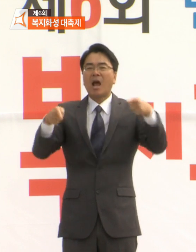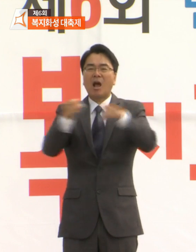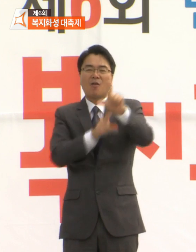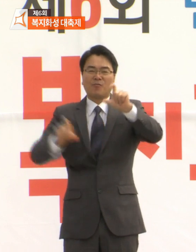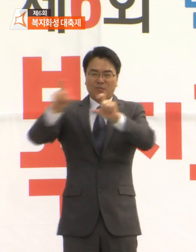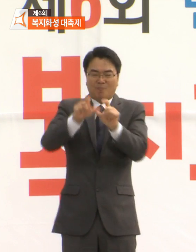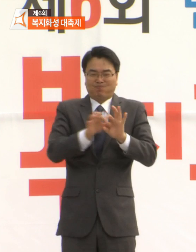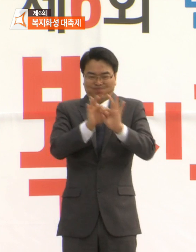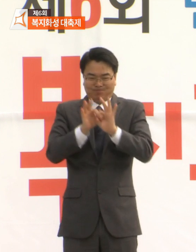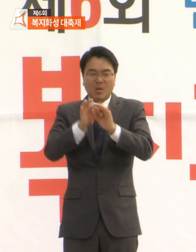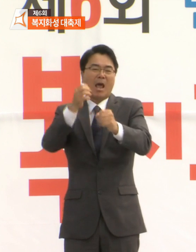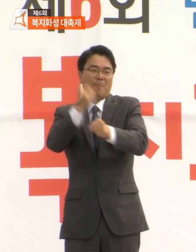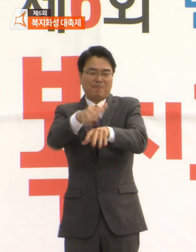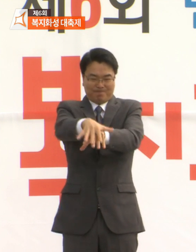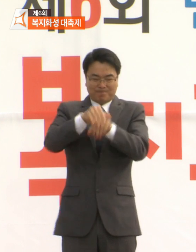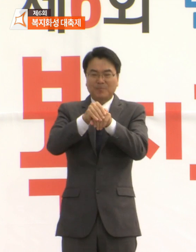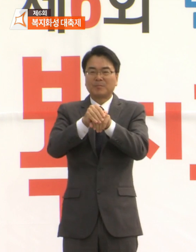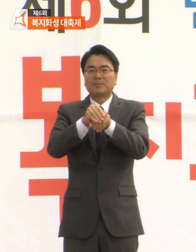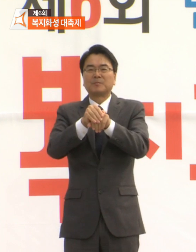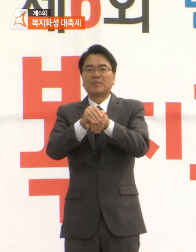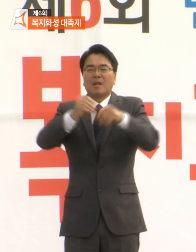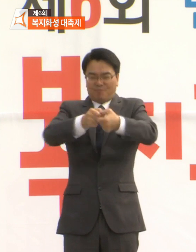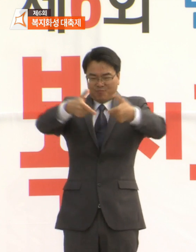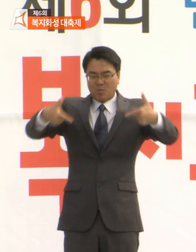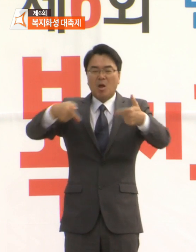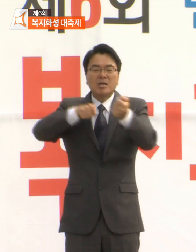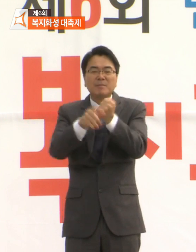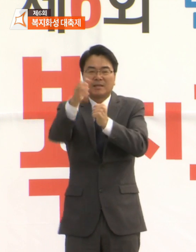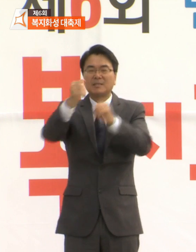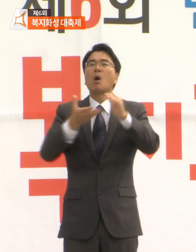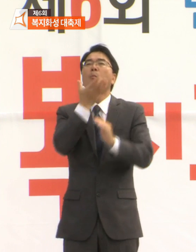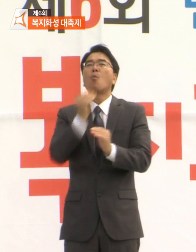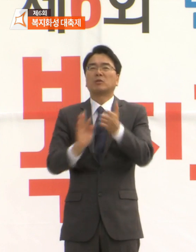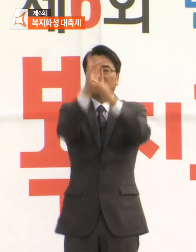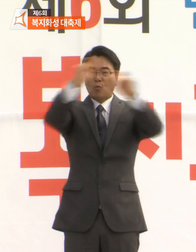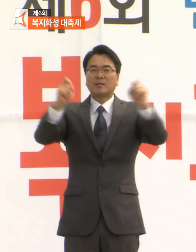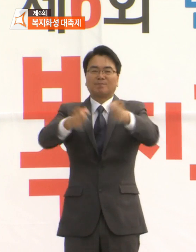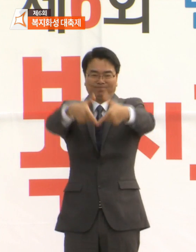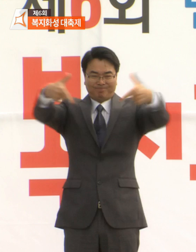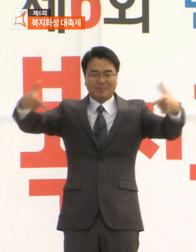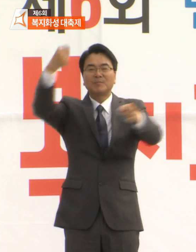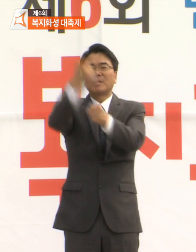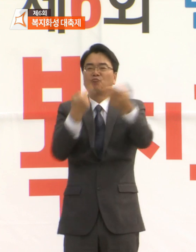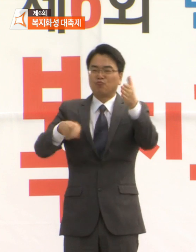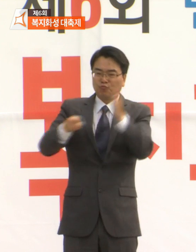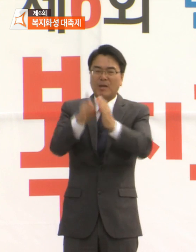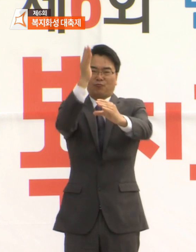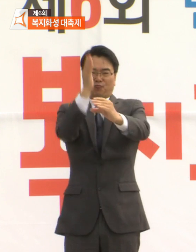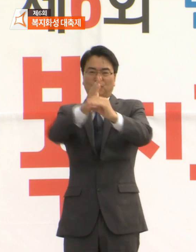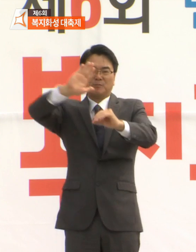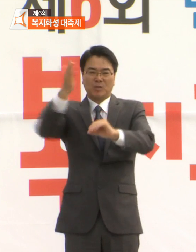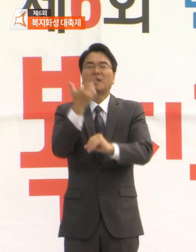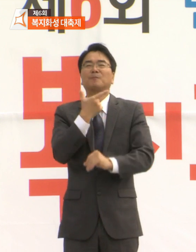관계를 구축 협력하여 광희의 개념의 복지 화성으로 확장을 이루는 중심축이